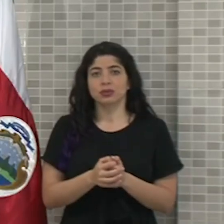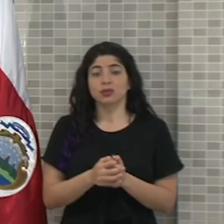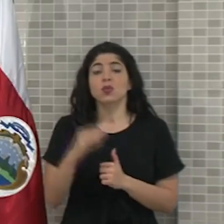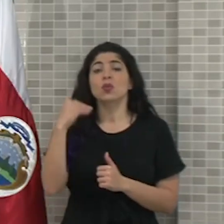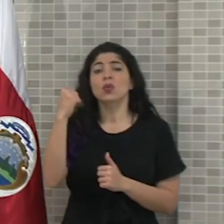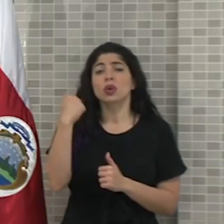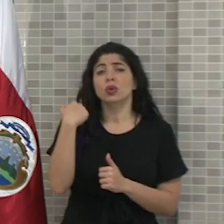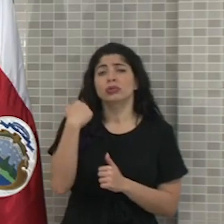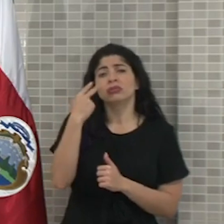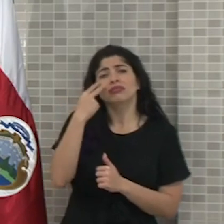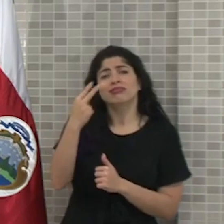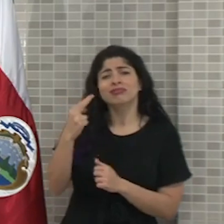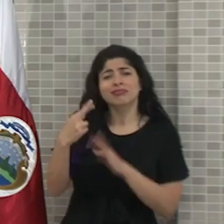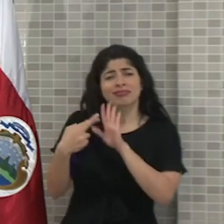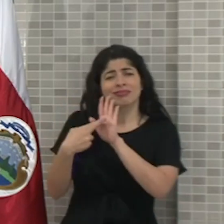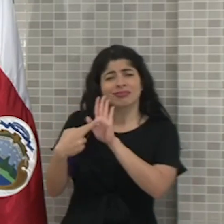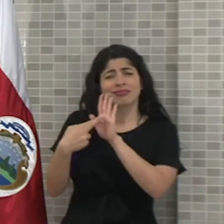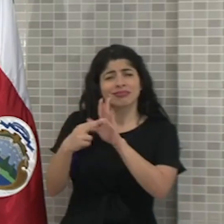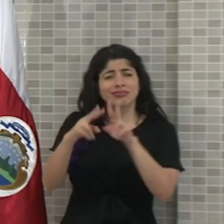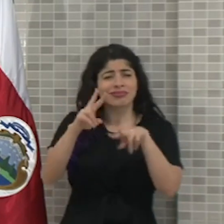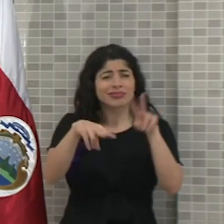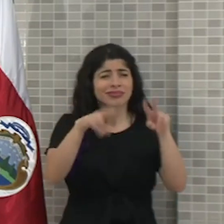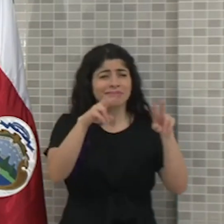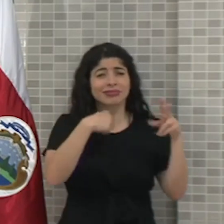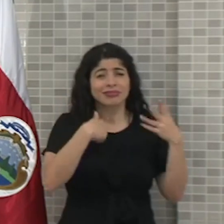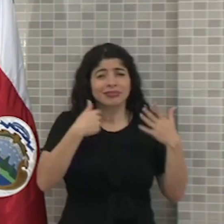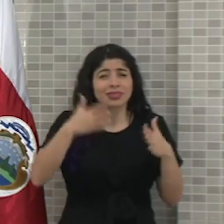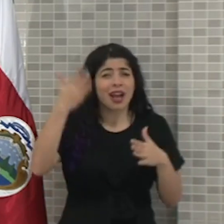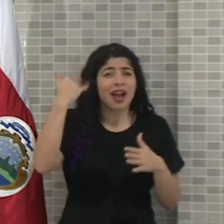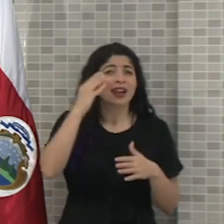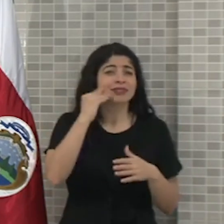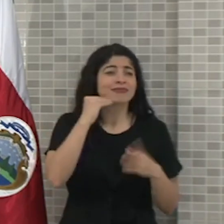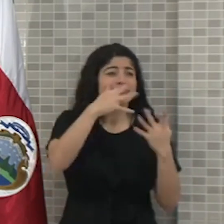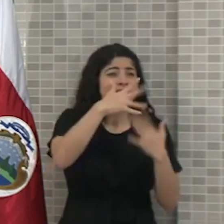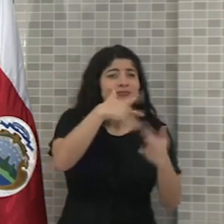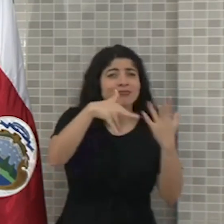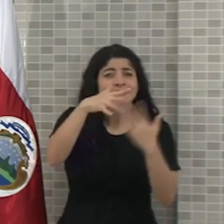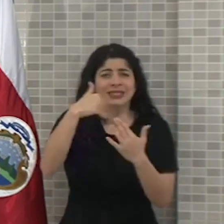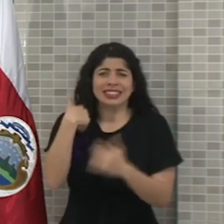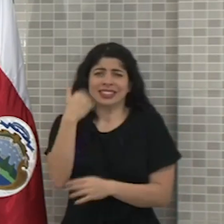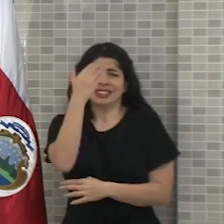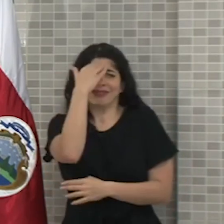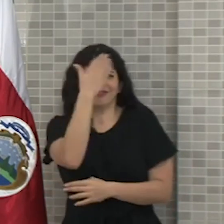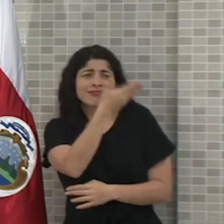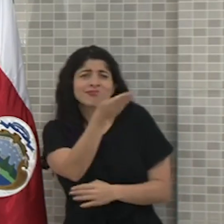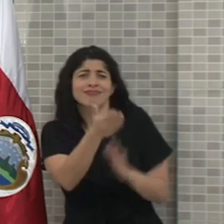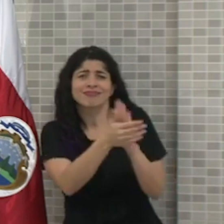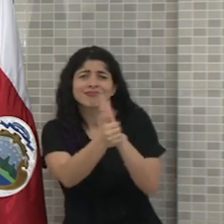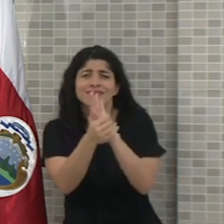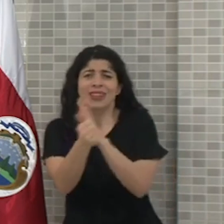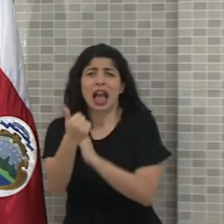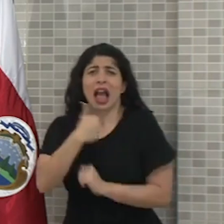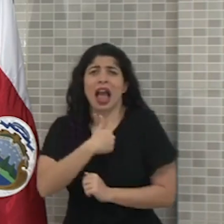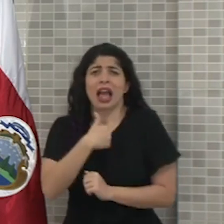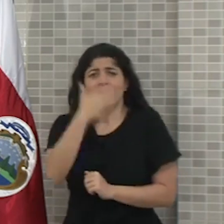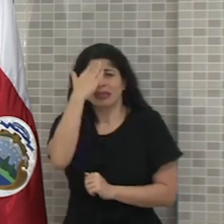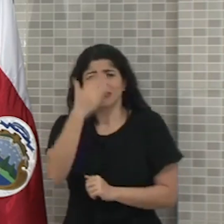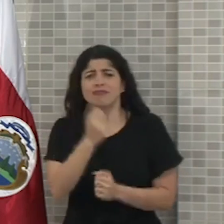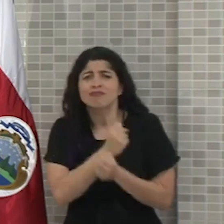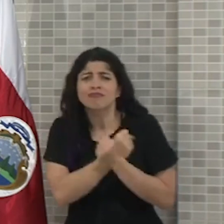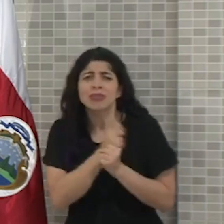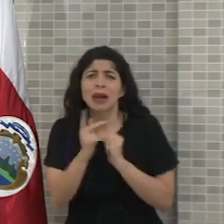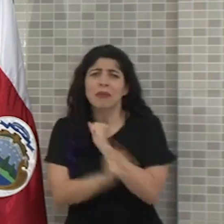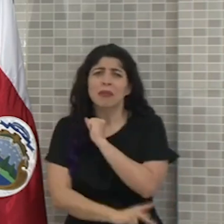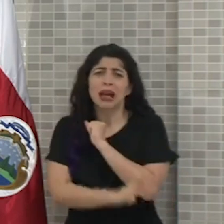Cuando veo la representación diversa con la que he tenido oportunidad de compartir, sé la capacidad que hay aquí porque sé el patriotismo, sé que